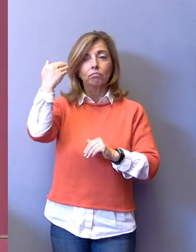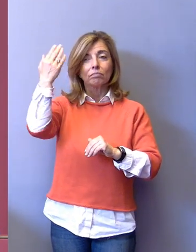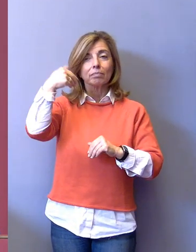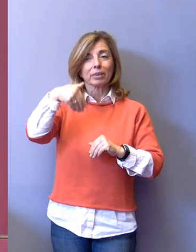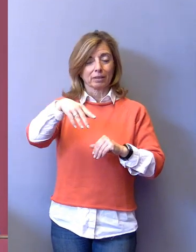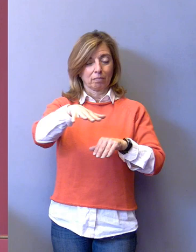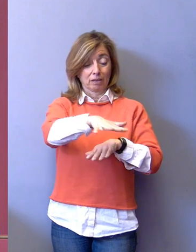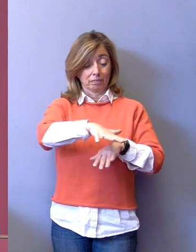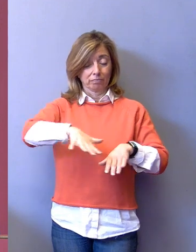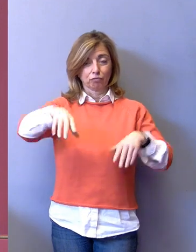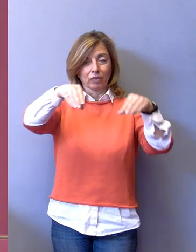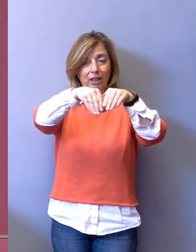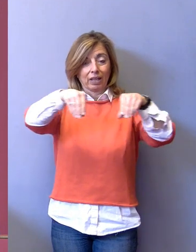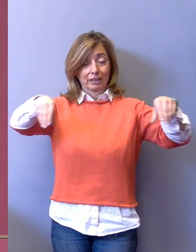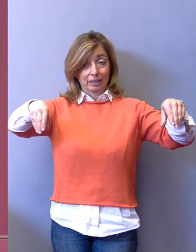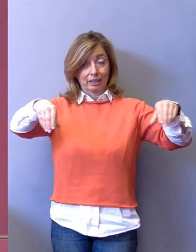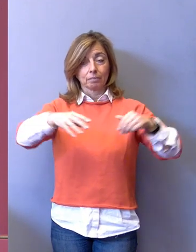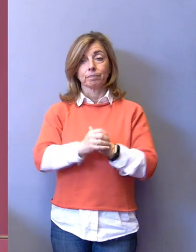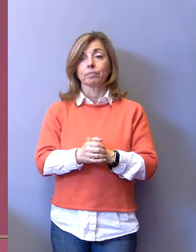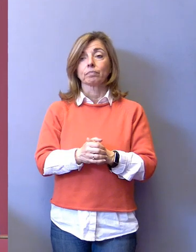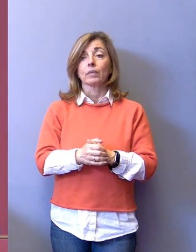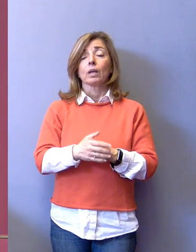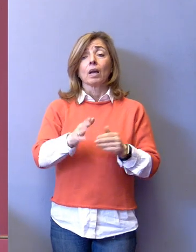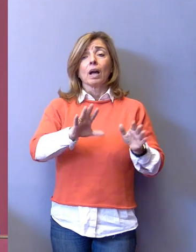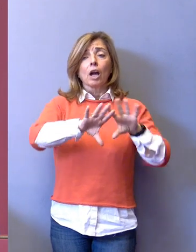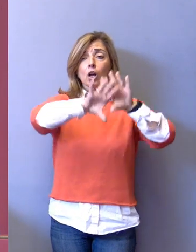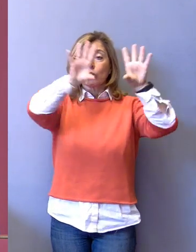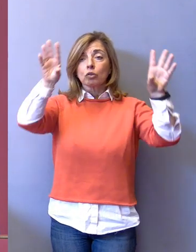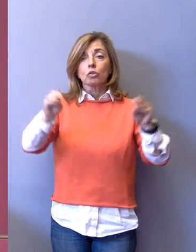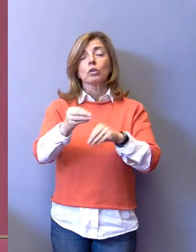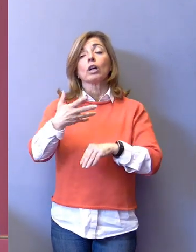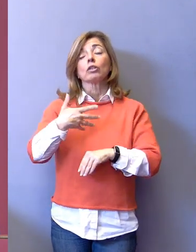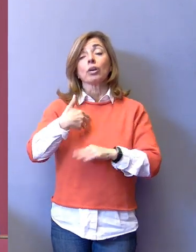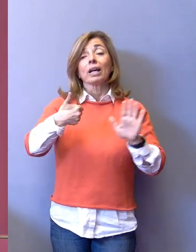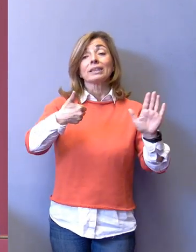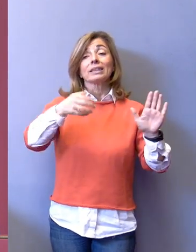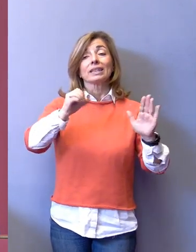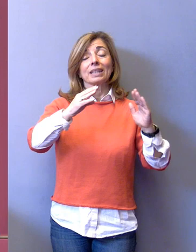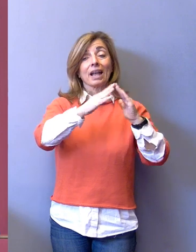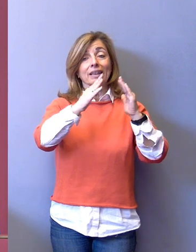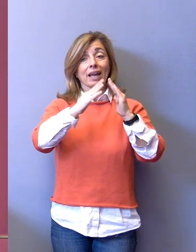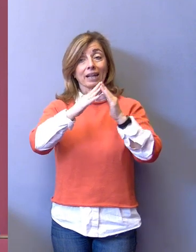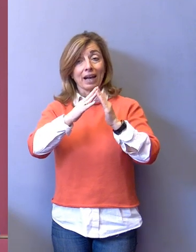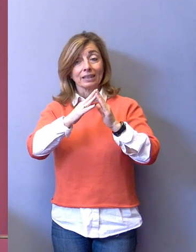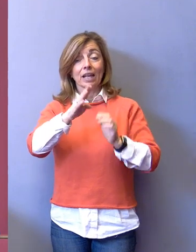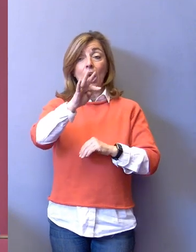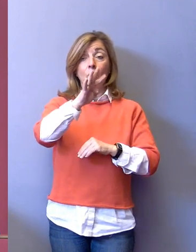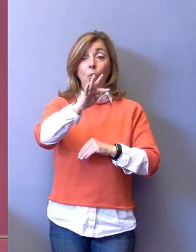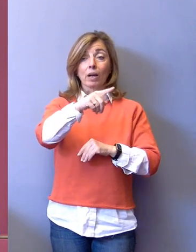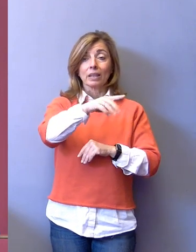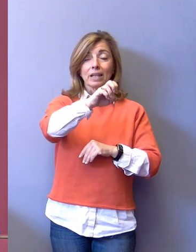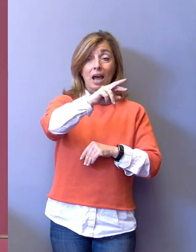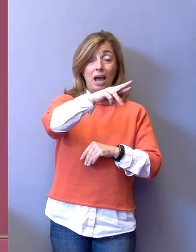occupate dalla diga un totale quindi di 60 alloggi di cui 40 destinati ad herpe 20 destinati